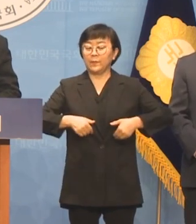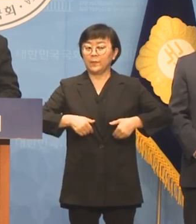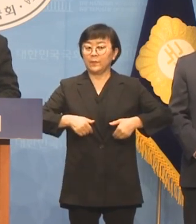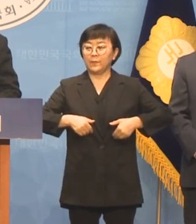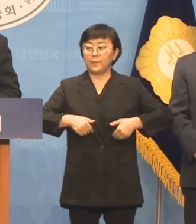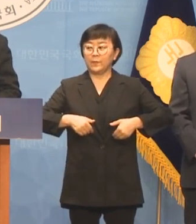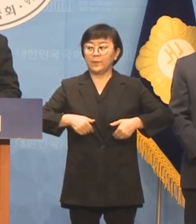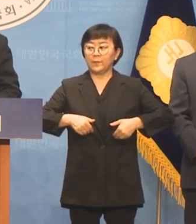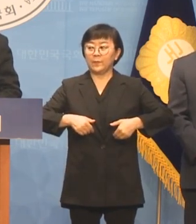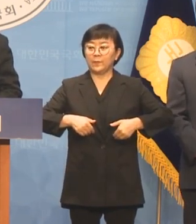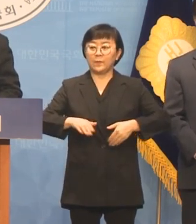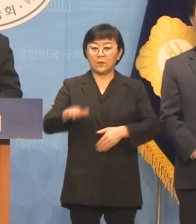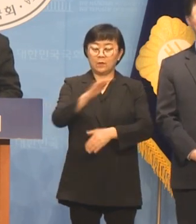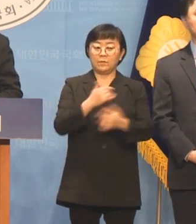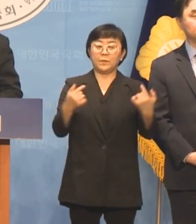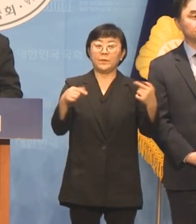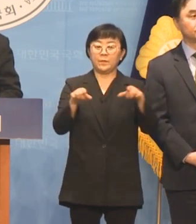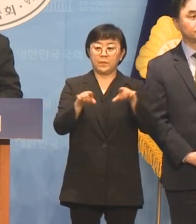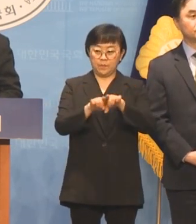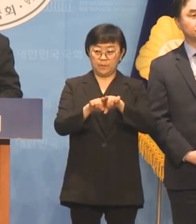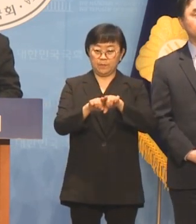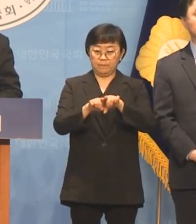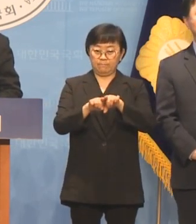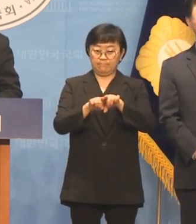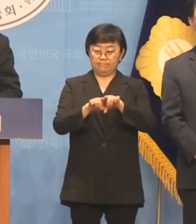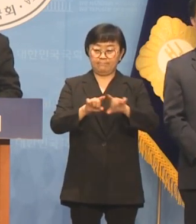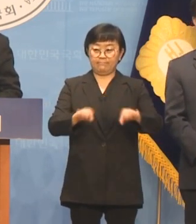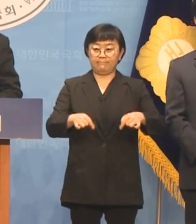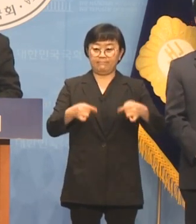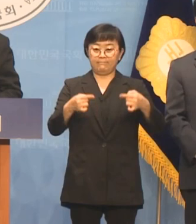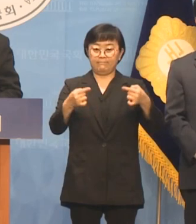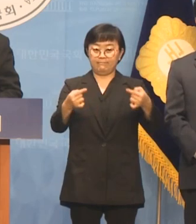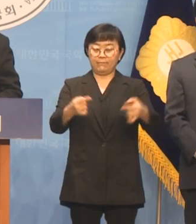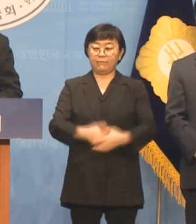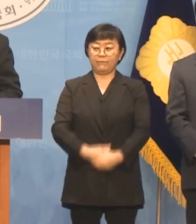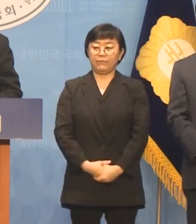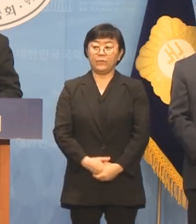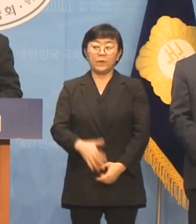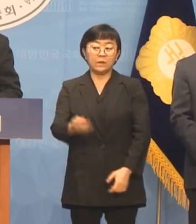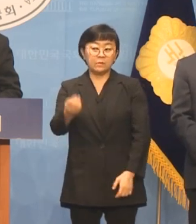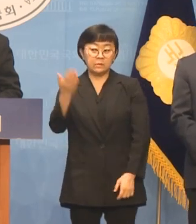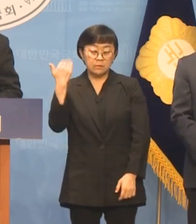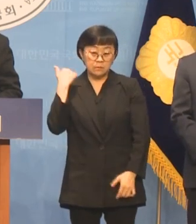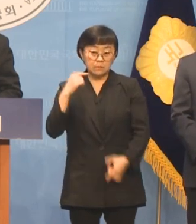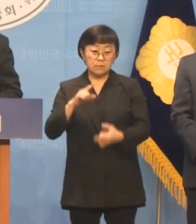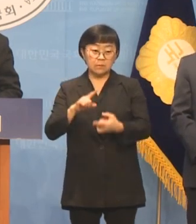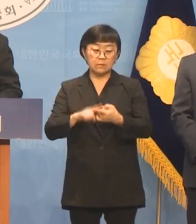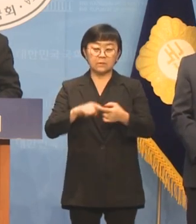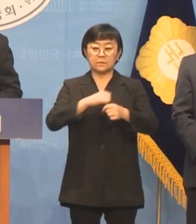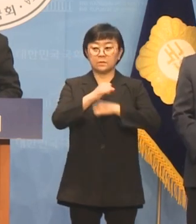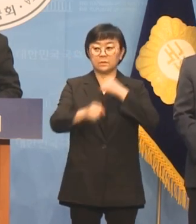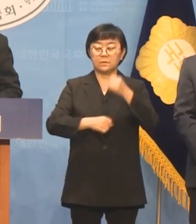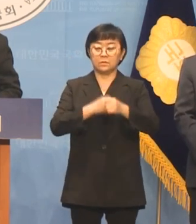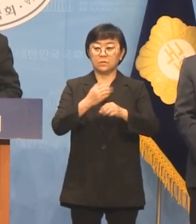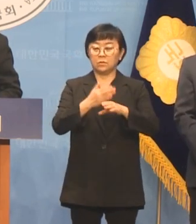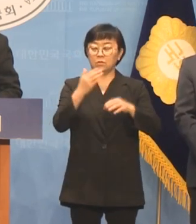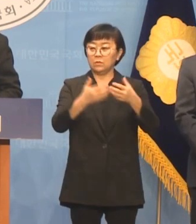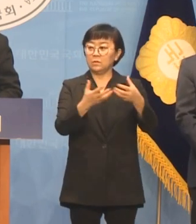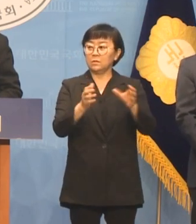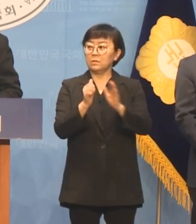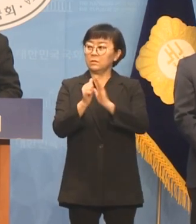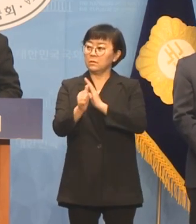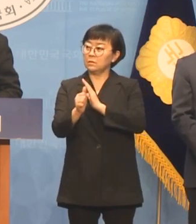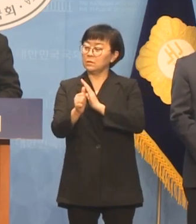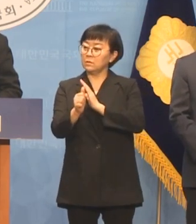마음으로 저희들과 함께 해주셨습니다. 얼마 전에 자유통일당 대표가 되신